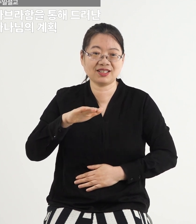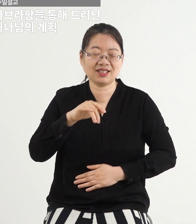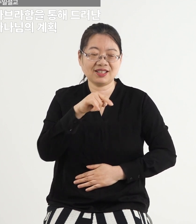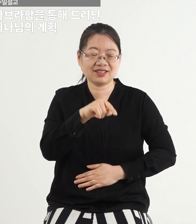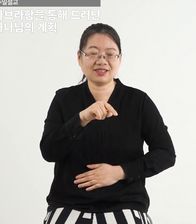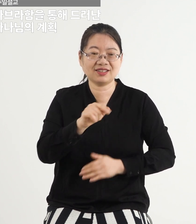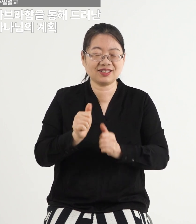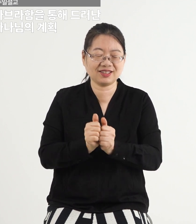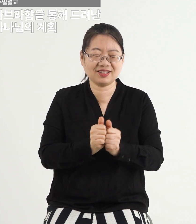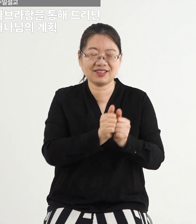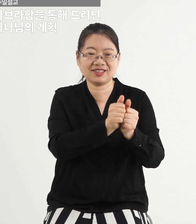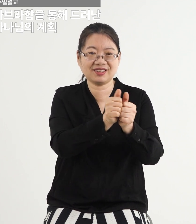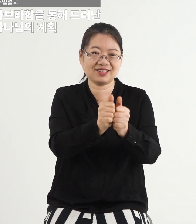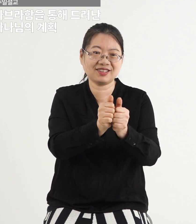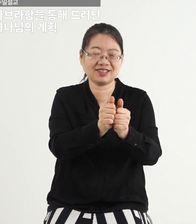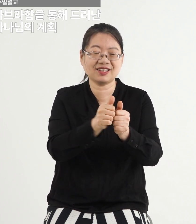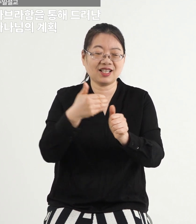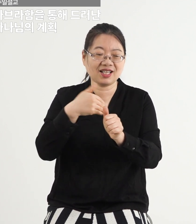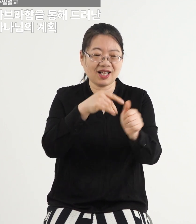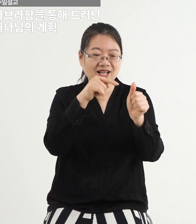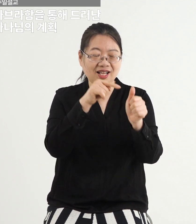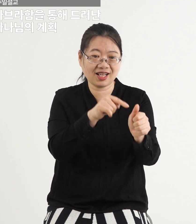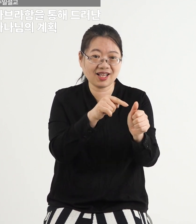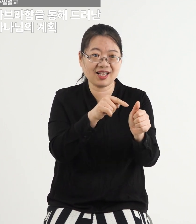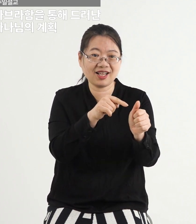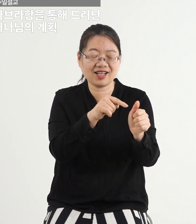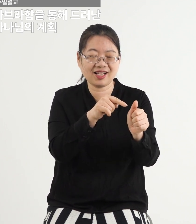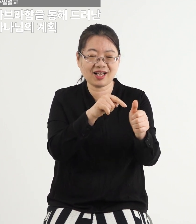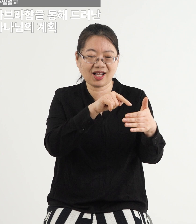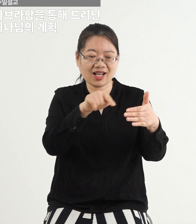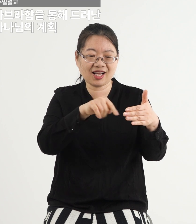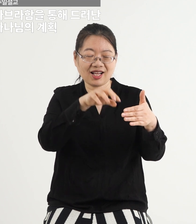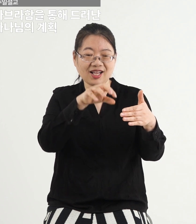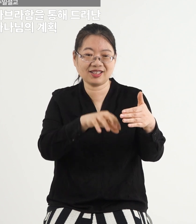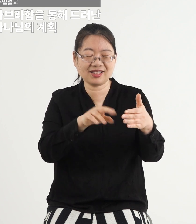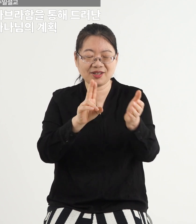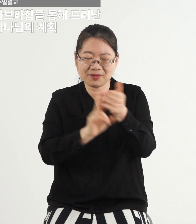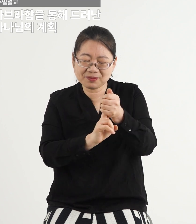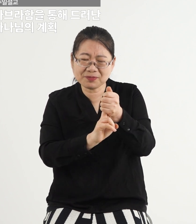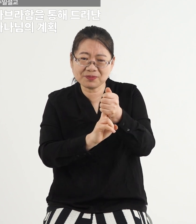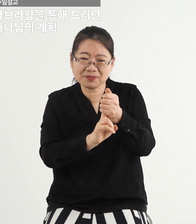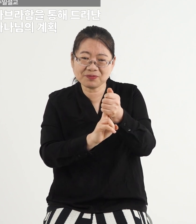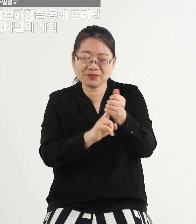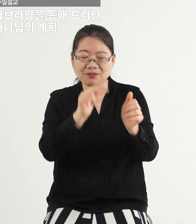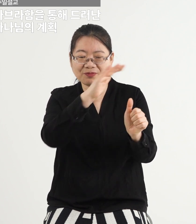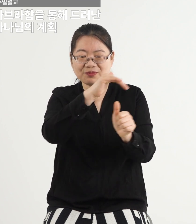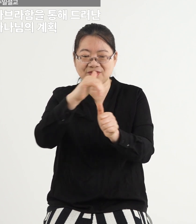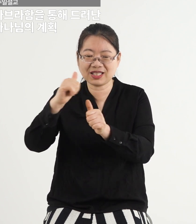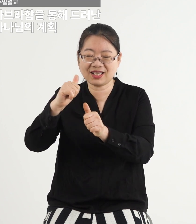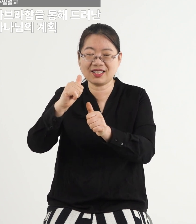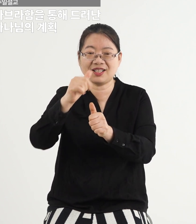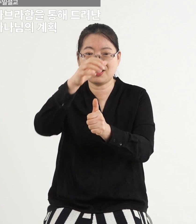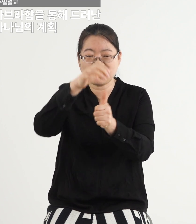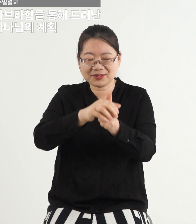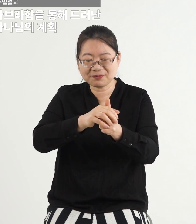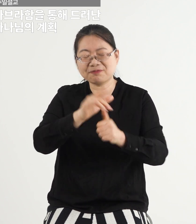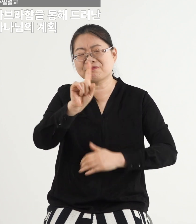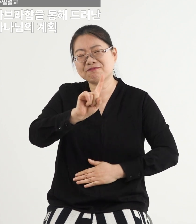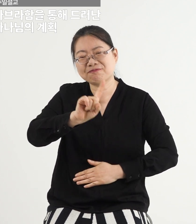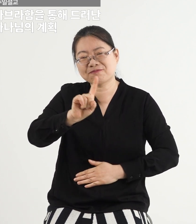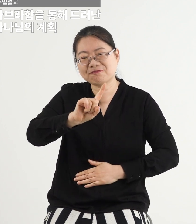그 동행의 그 가라는 명령 속에 감추어진 부르심의 소명이 뭐냐